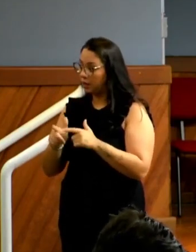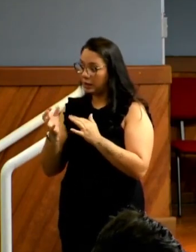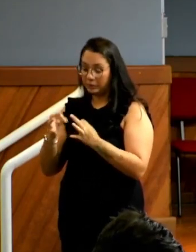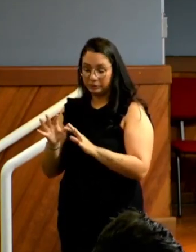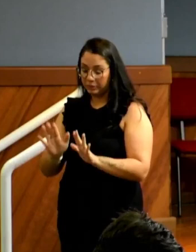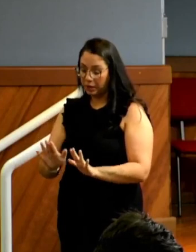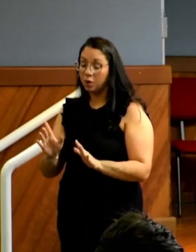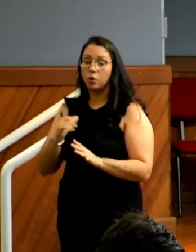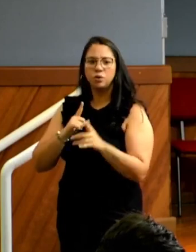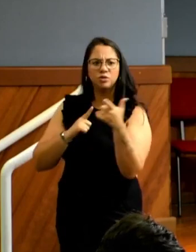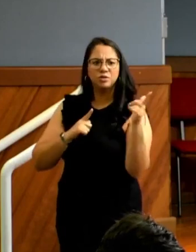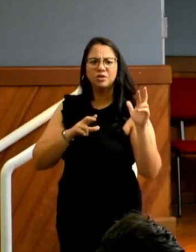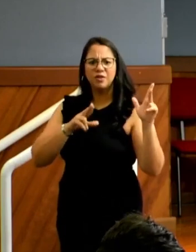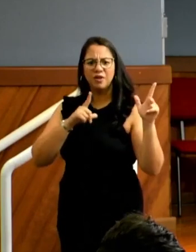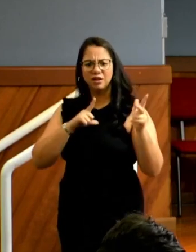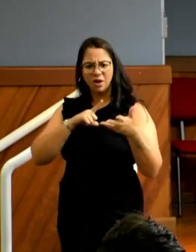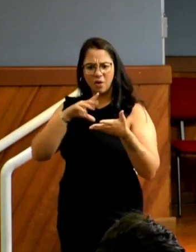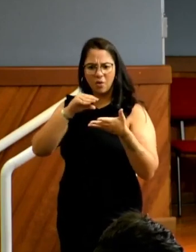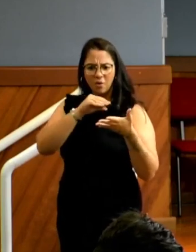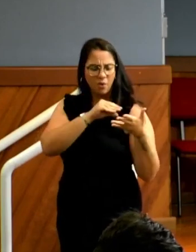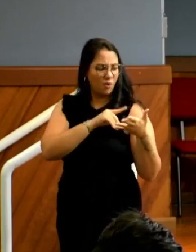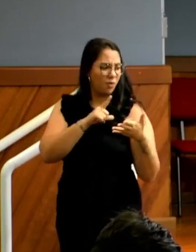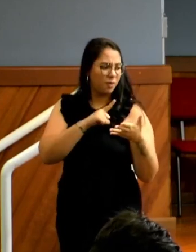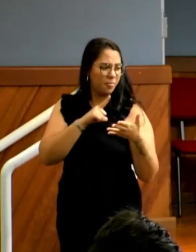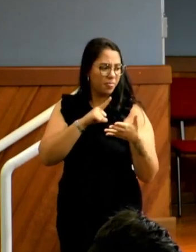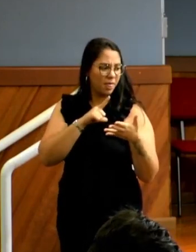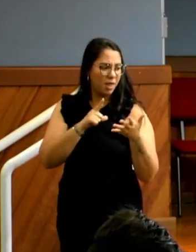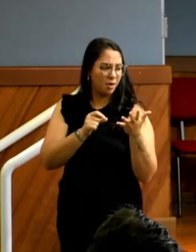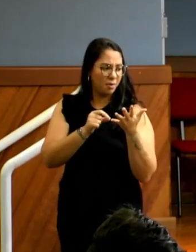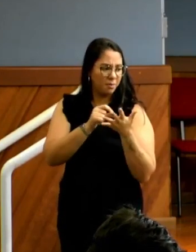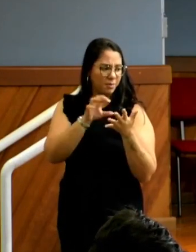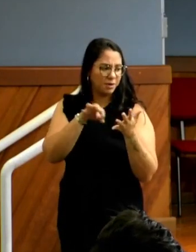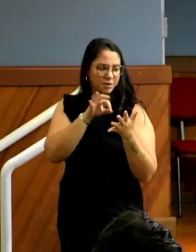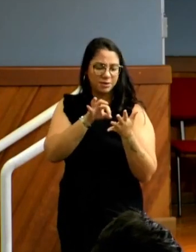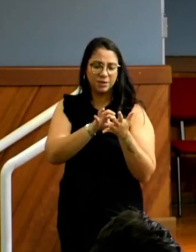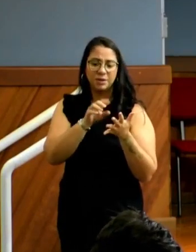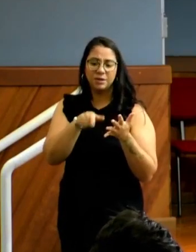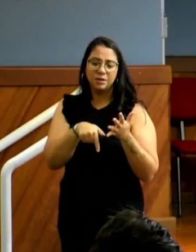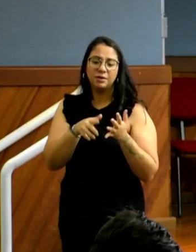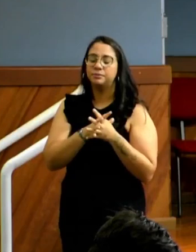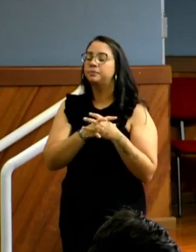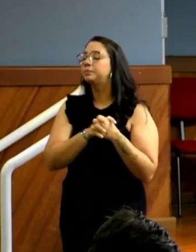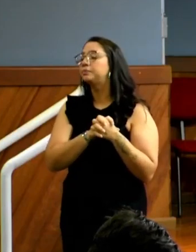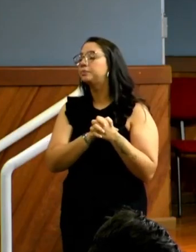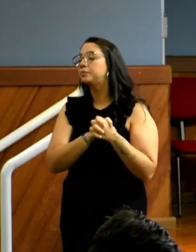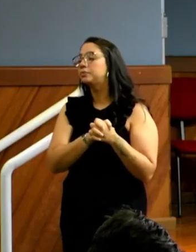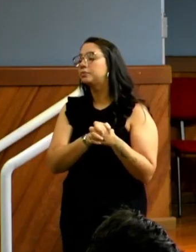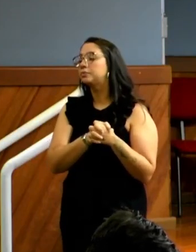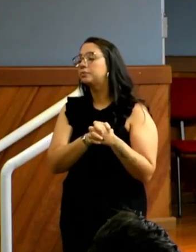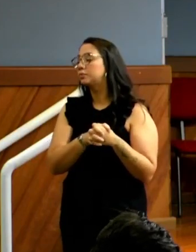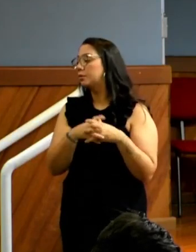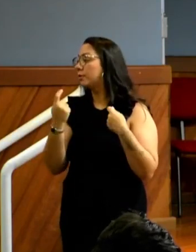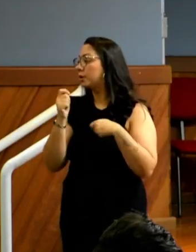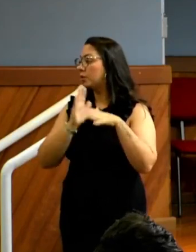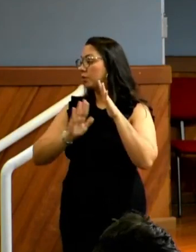ok. Outra coisa é você digitalizar o negócio com bicho, né, com que tal, é, exatamente. Então assim, esse cuidado que a